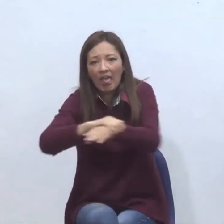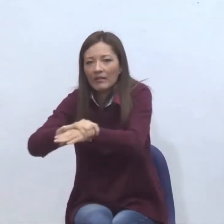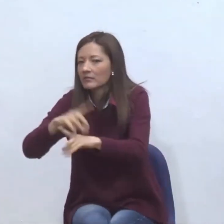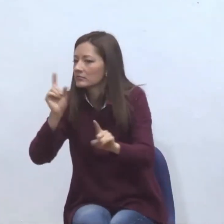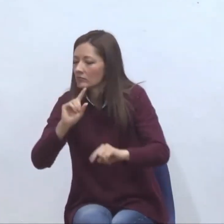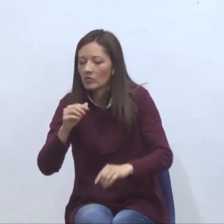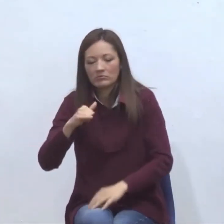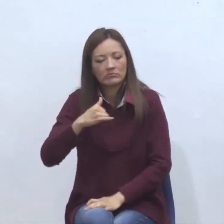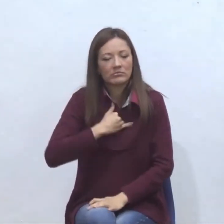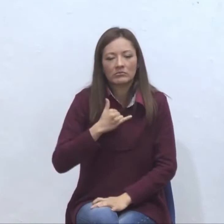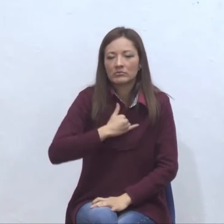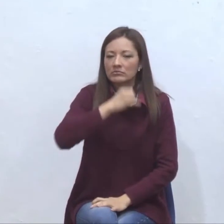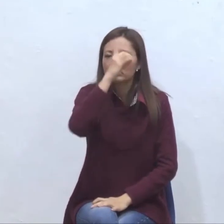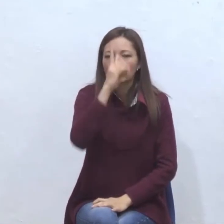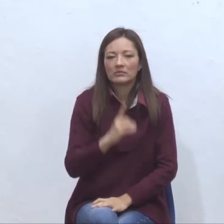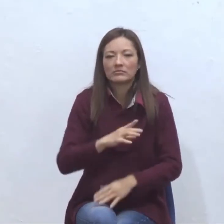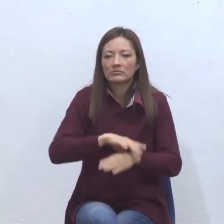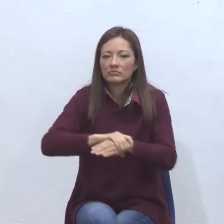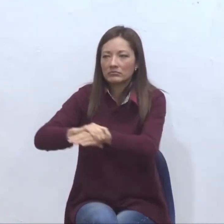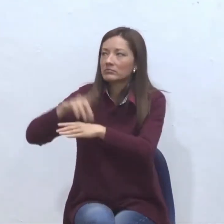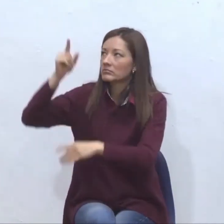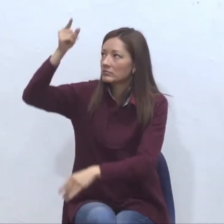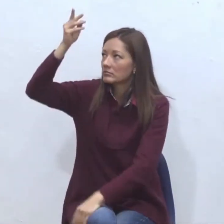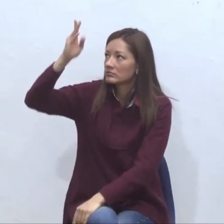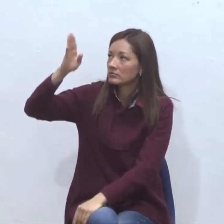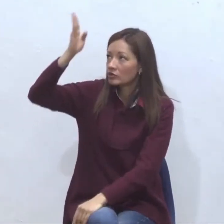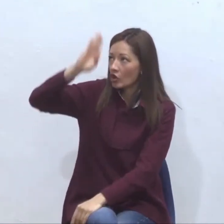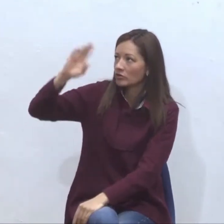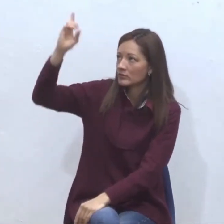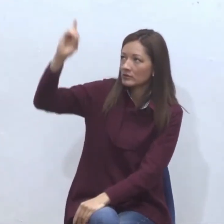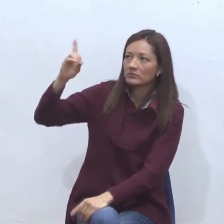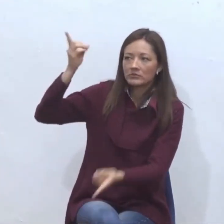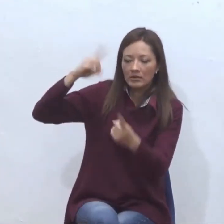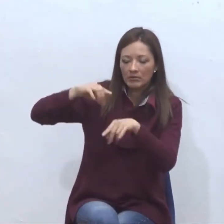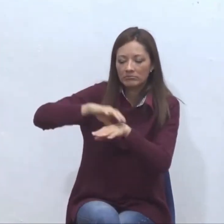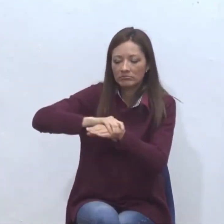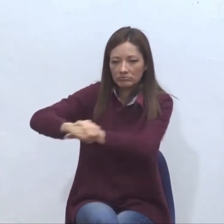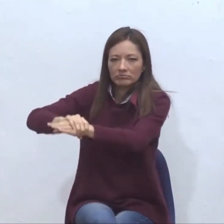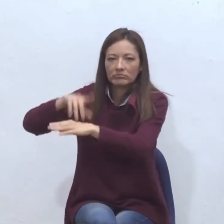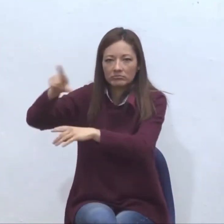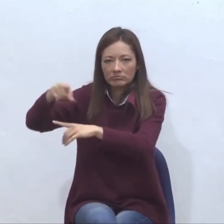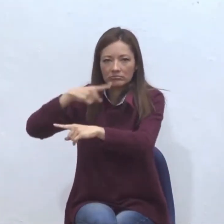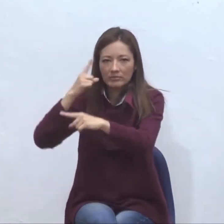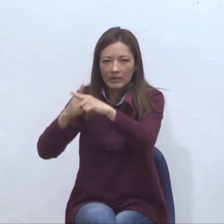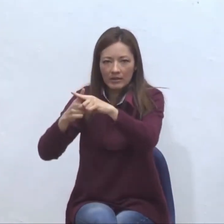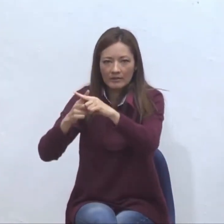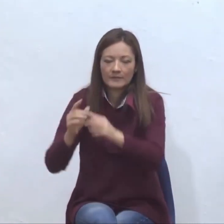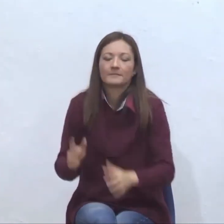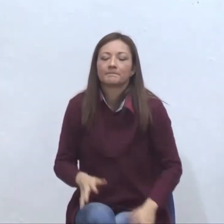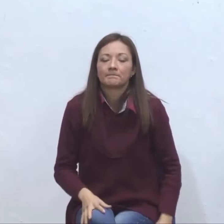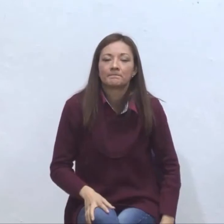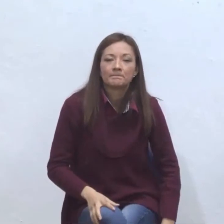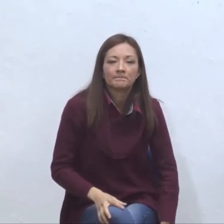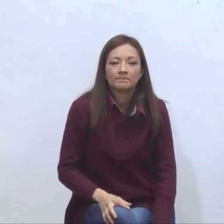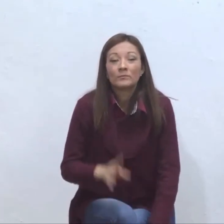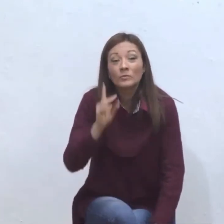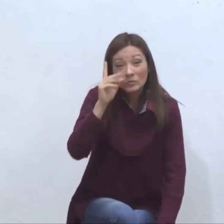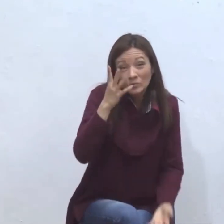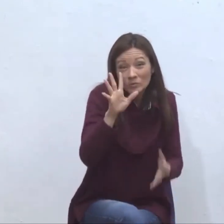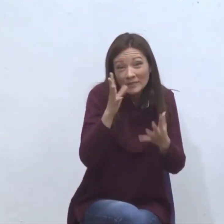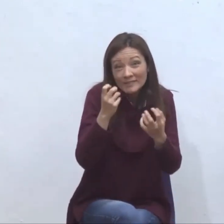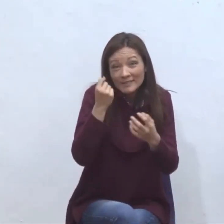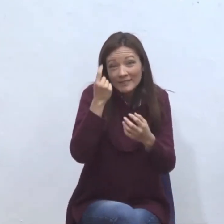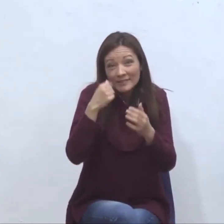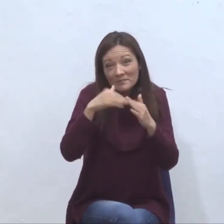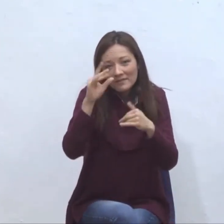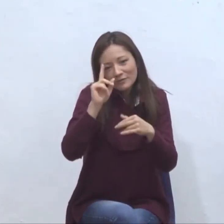va porque lo determinó el Padre. Si quiere entender mejor esto, vea las últimas 2 clases de la voluntad de Dios.